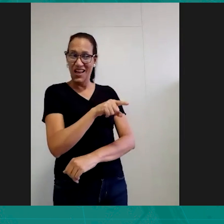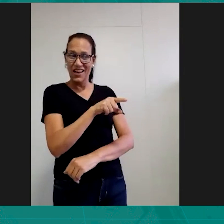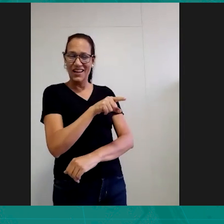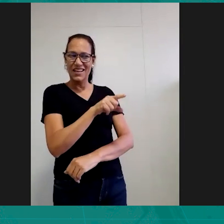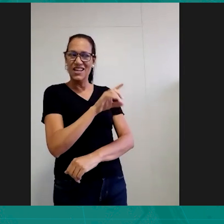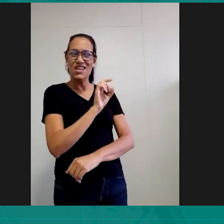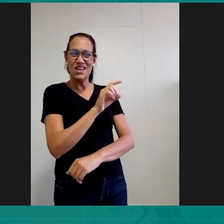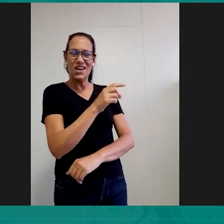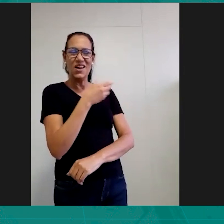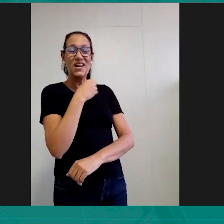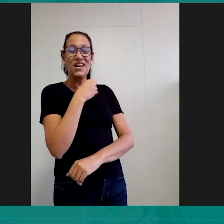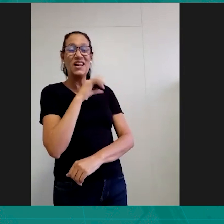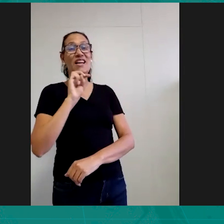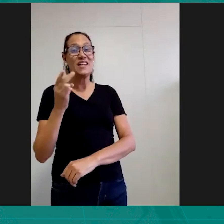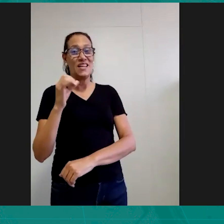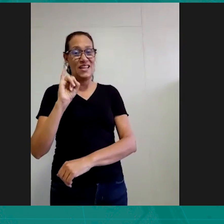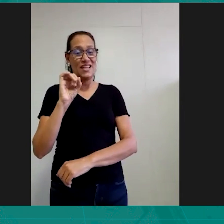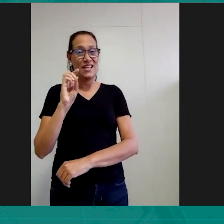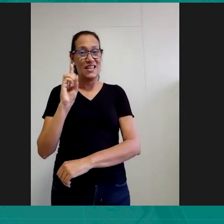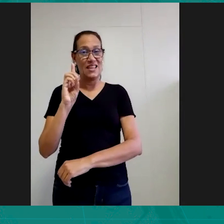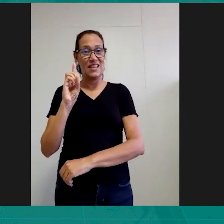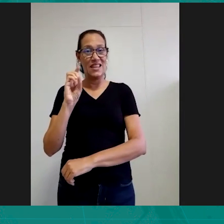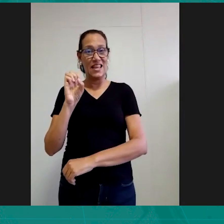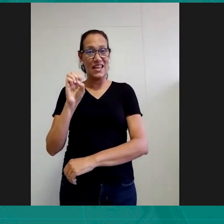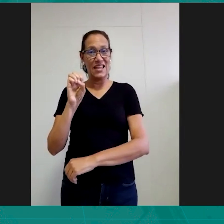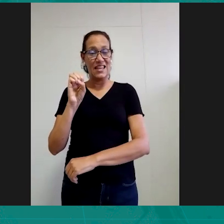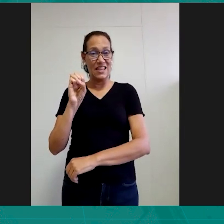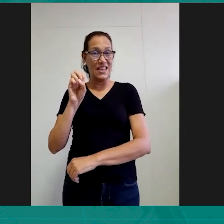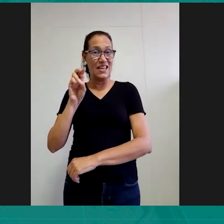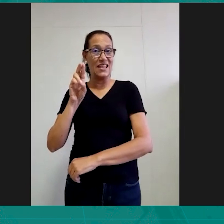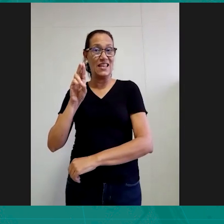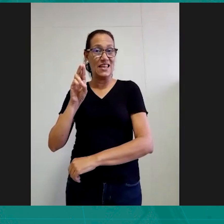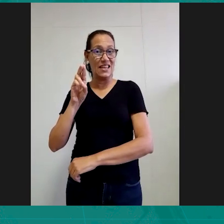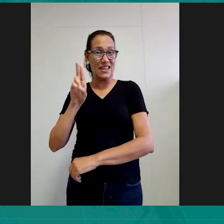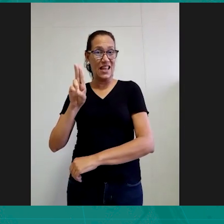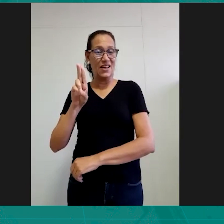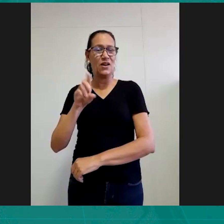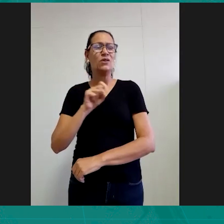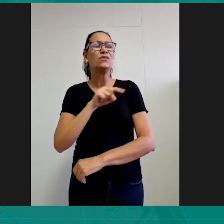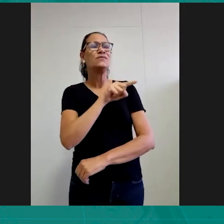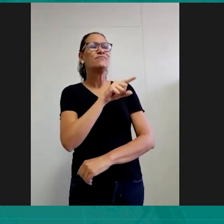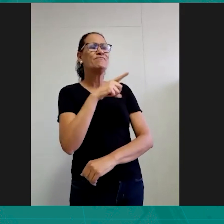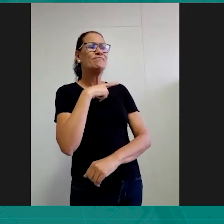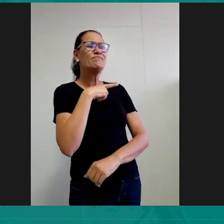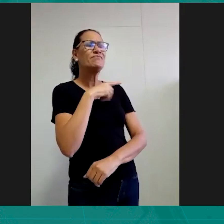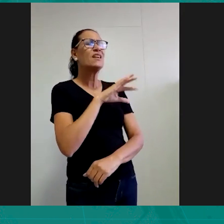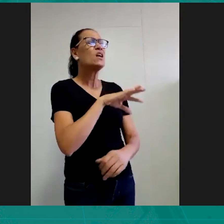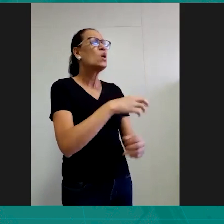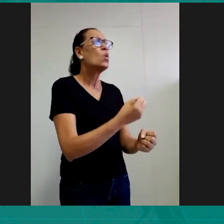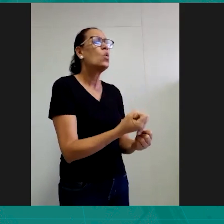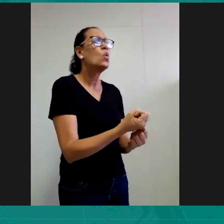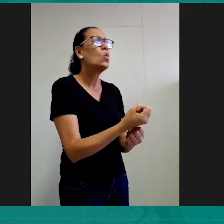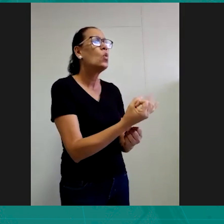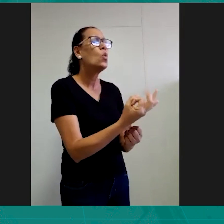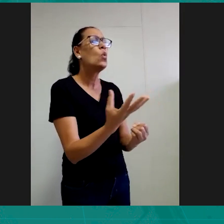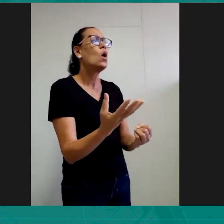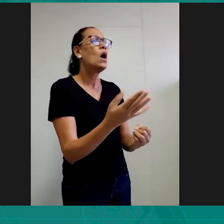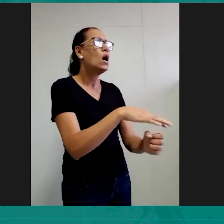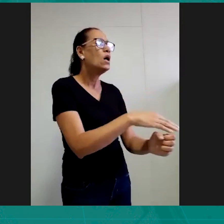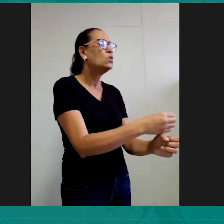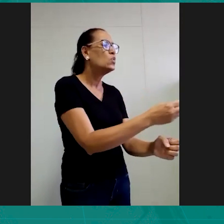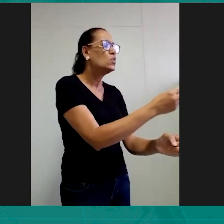mulher, cheio de cremes, né? Pomada disso, loção daquilo, esse creme, irmão. Qual a função da